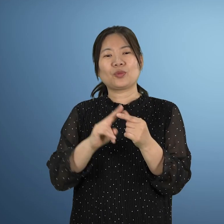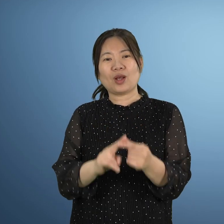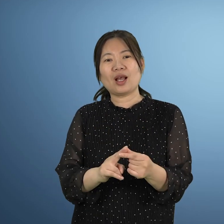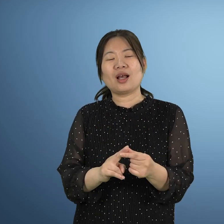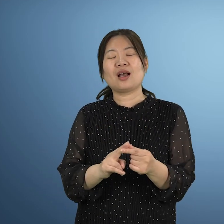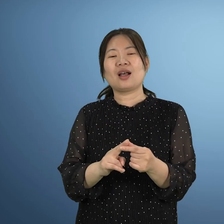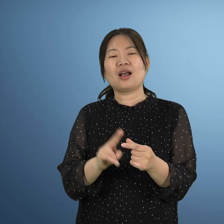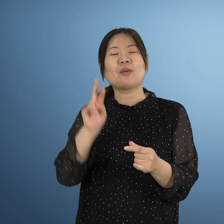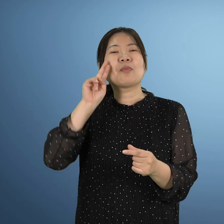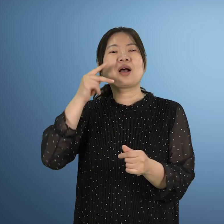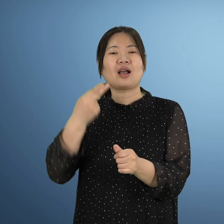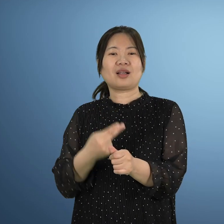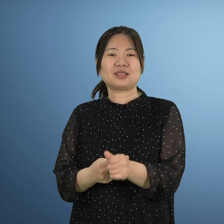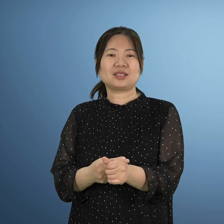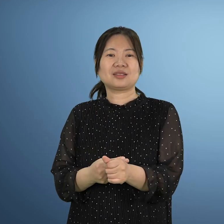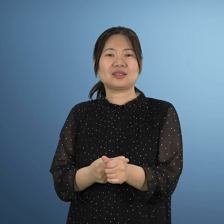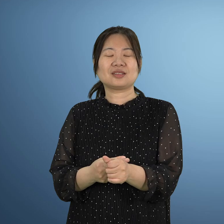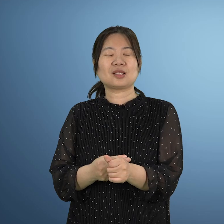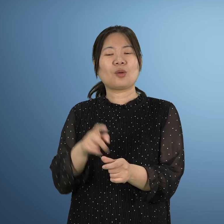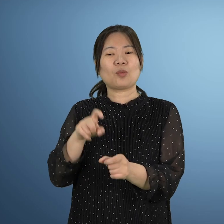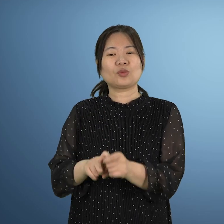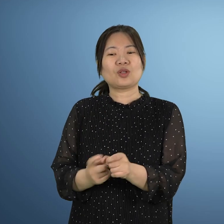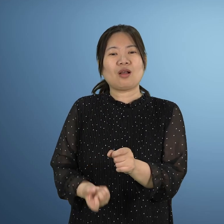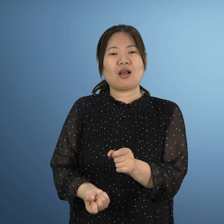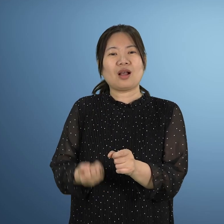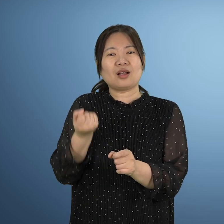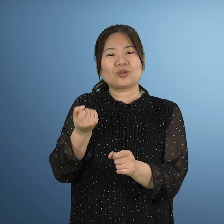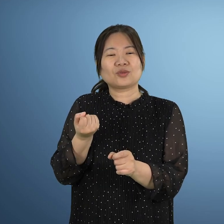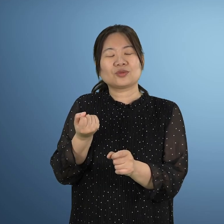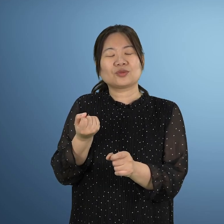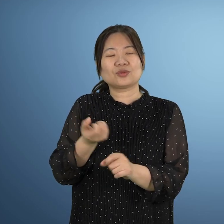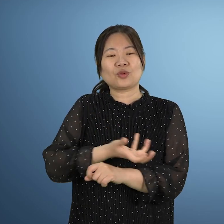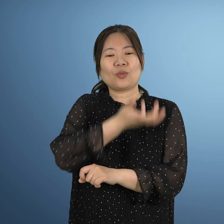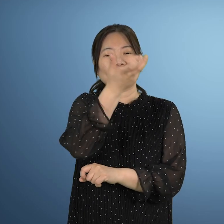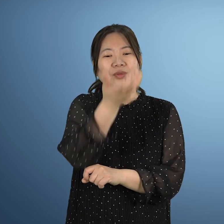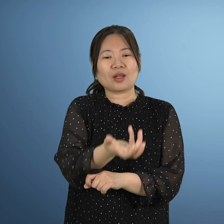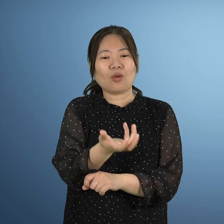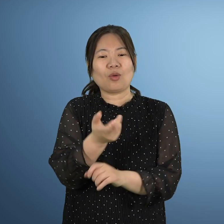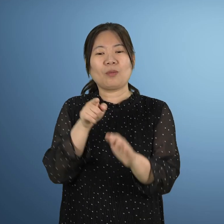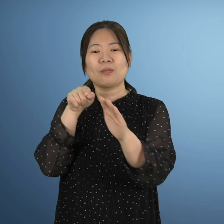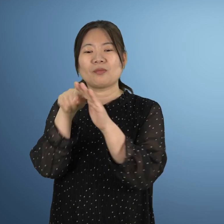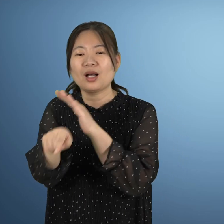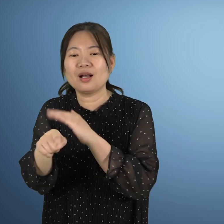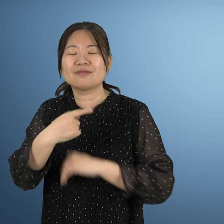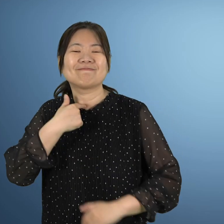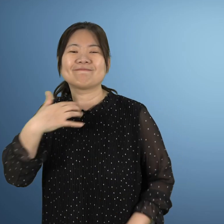바울이 의도를 가지고 어디를 옮겼거나 간 적이 없어요.